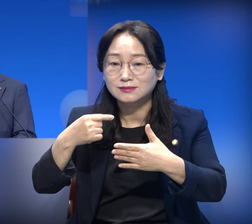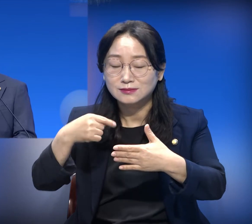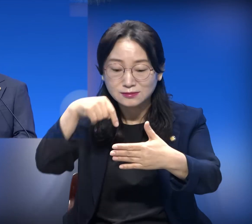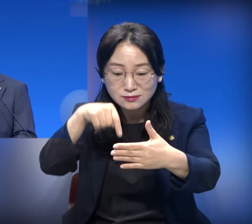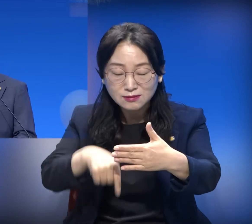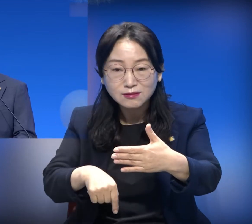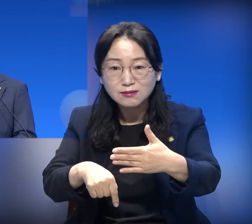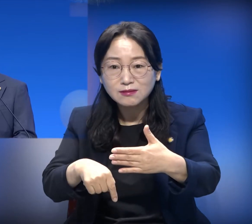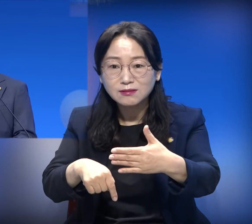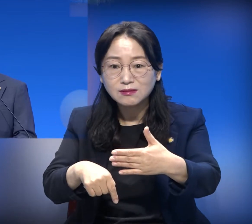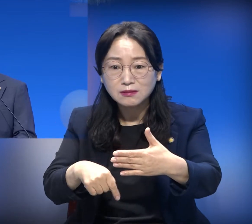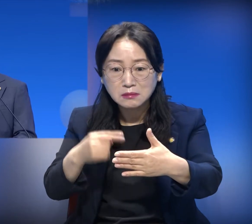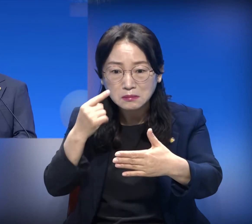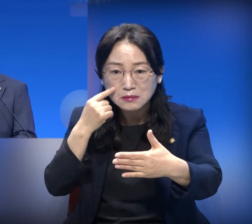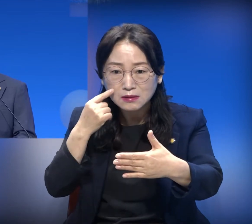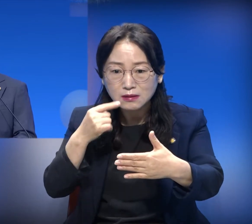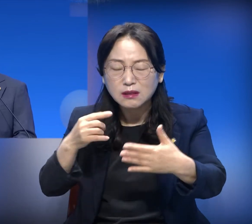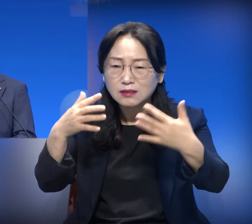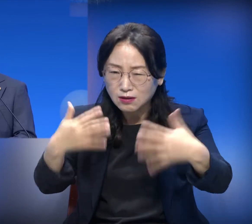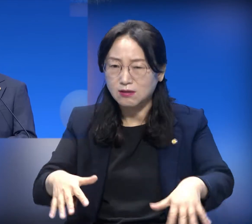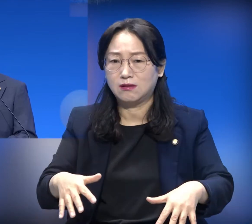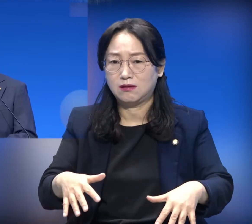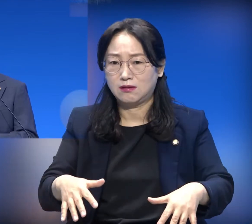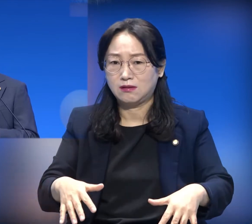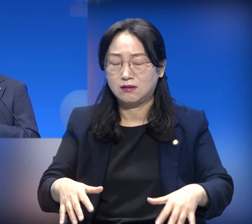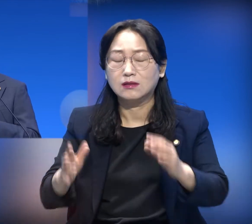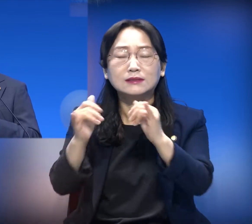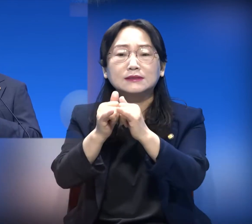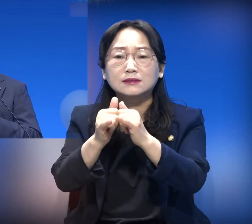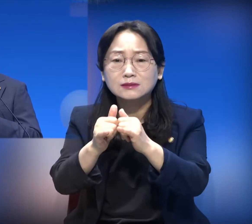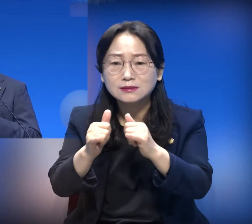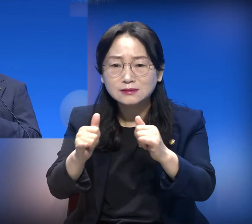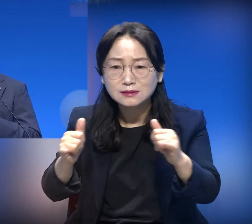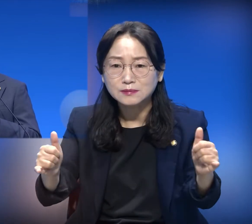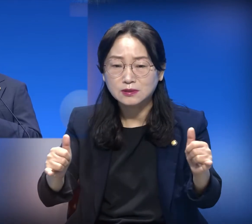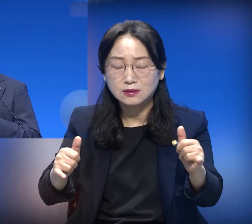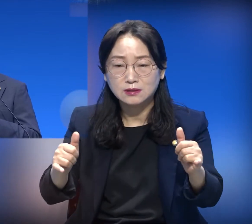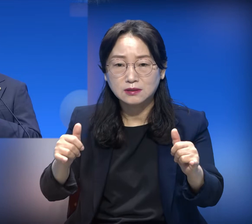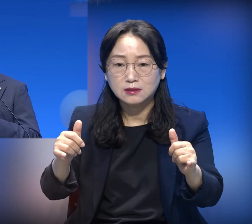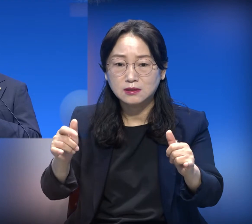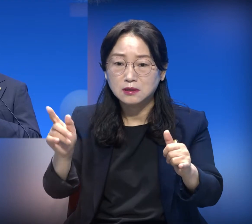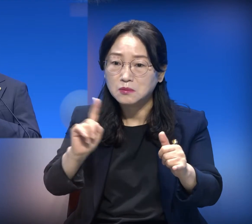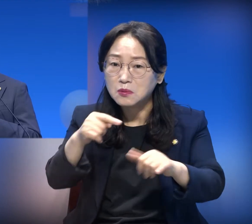참으로 연약한 존재입니다. 그렇기 때문에 사람들이 마음의